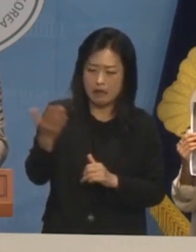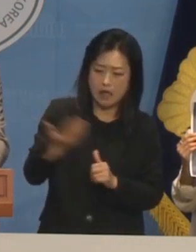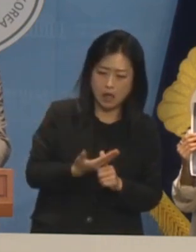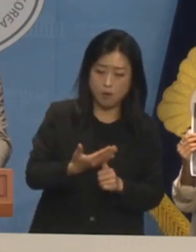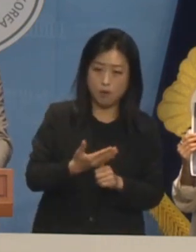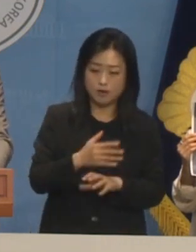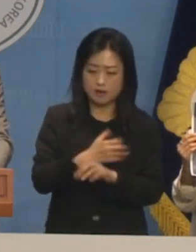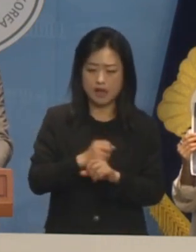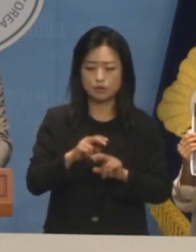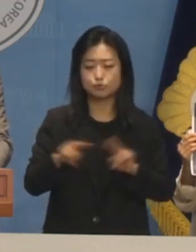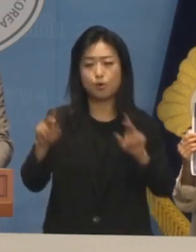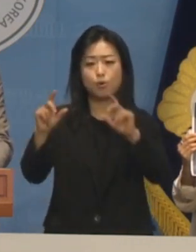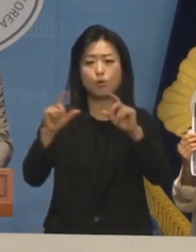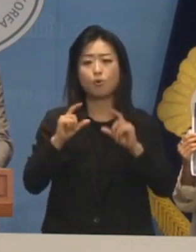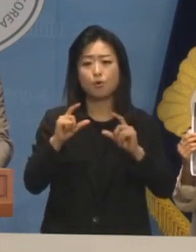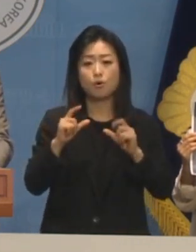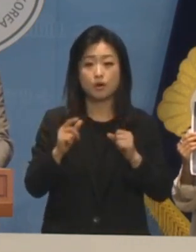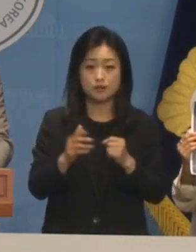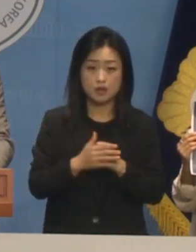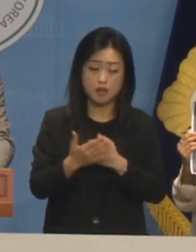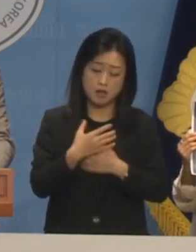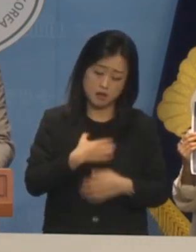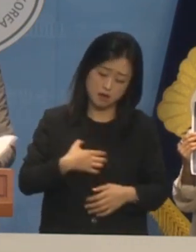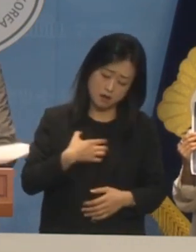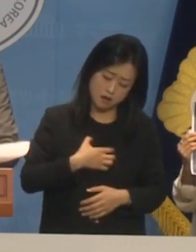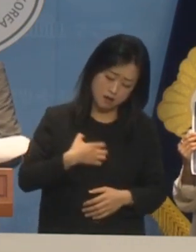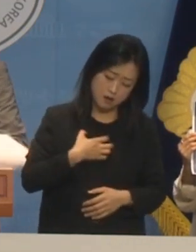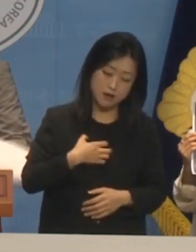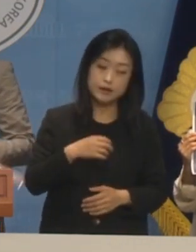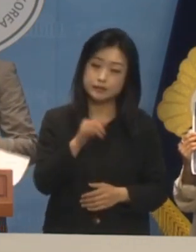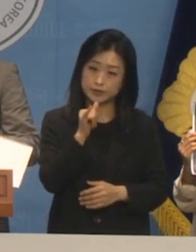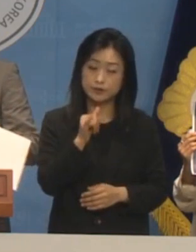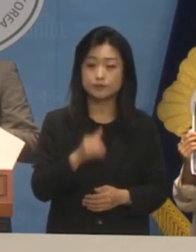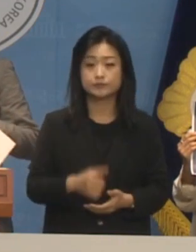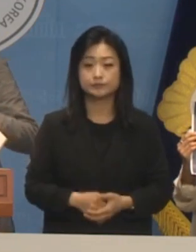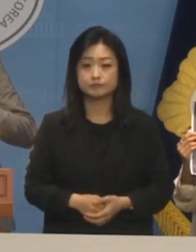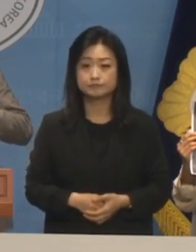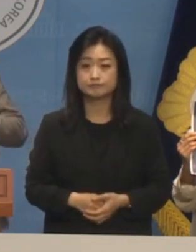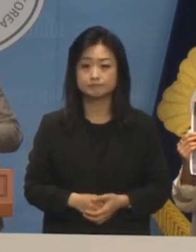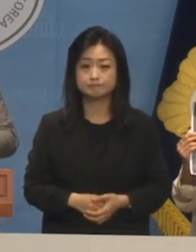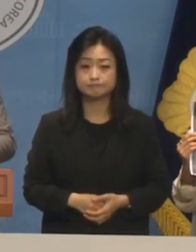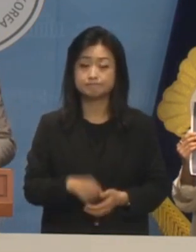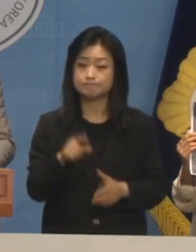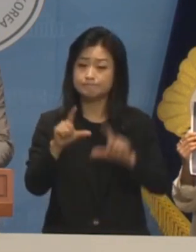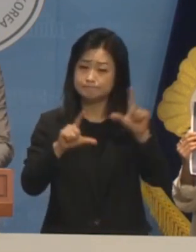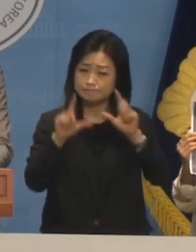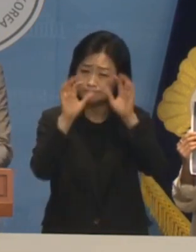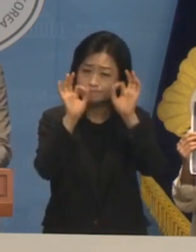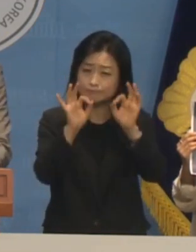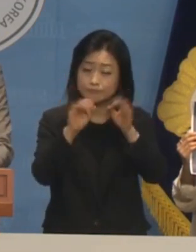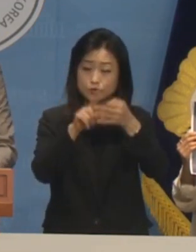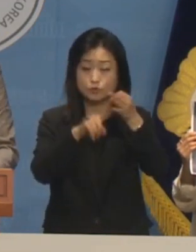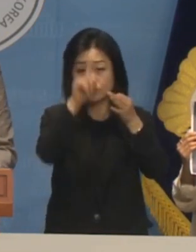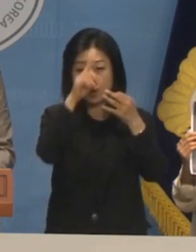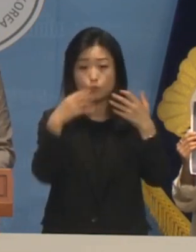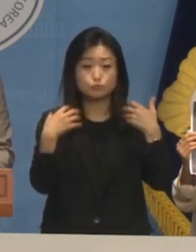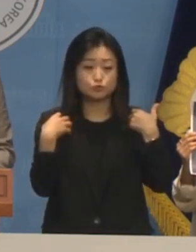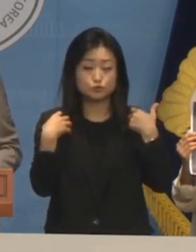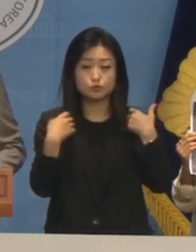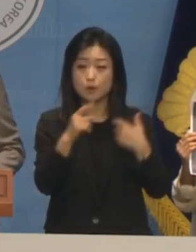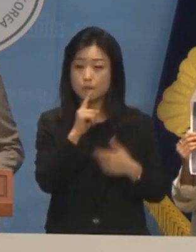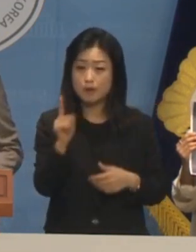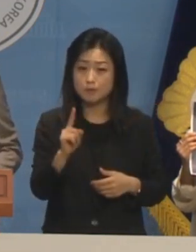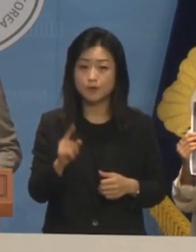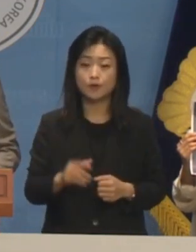구조로 너무나 많은 노동자들이 고통을 겪고 있습니다. 이러한 상황 속에서 윤석열 정부가